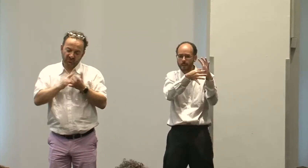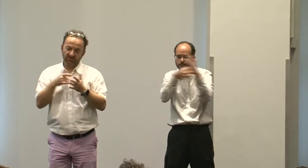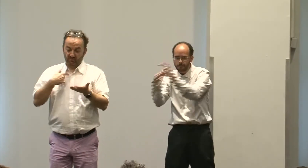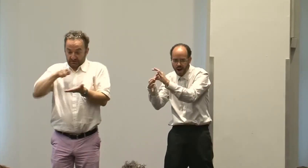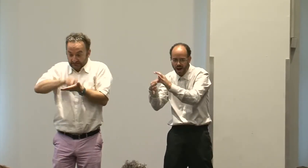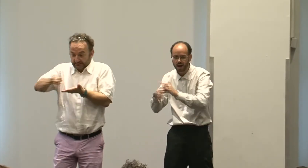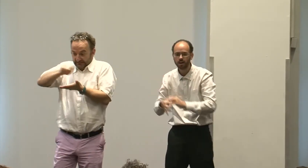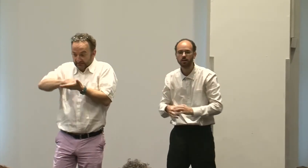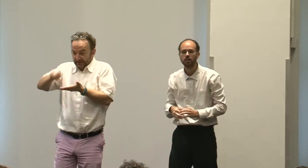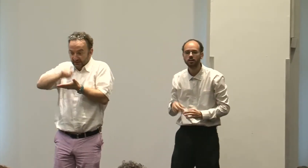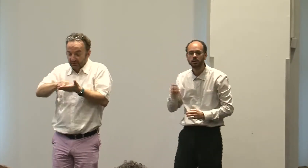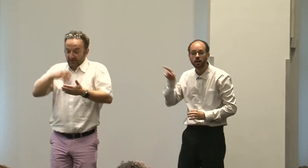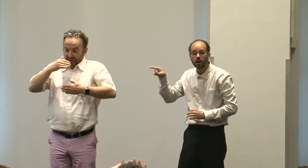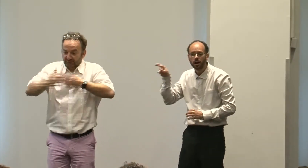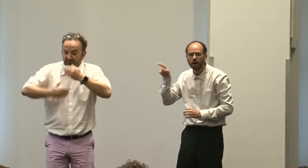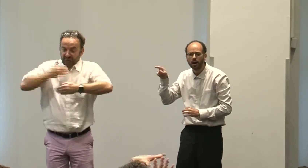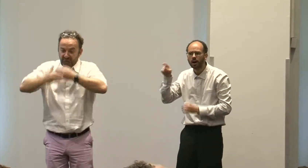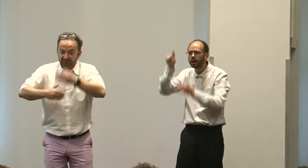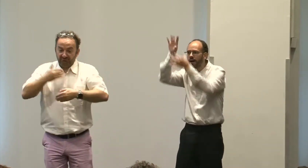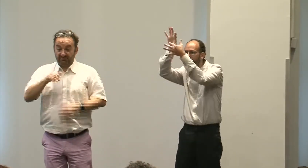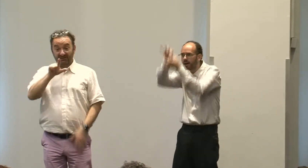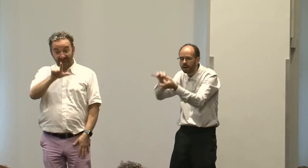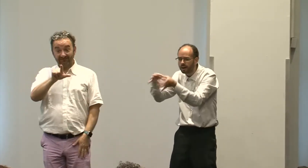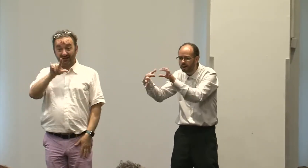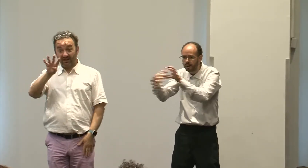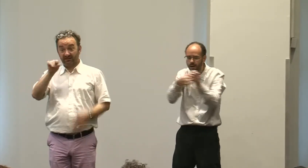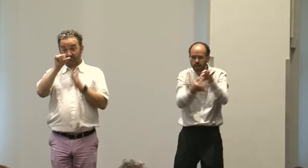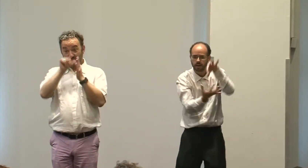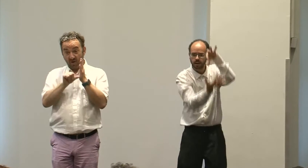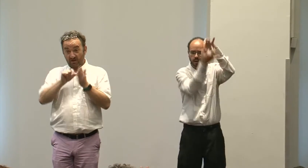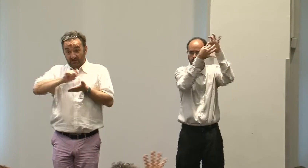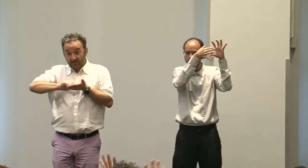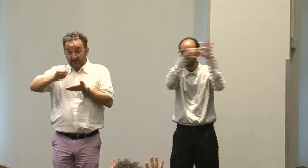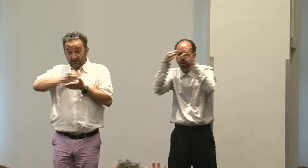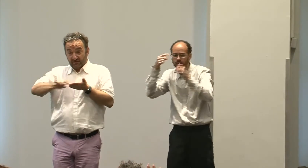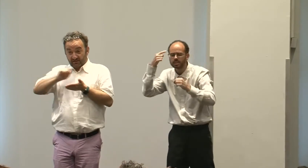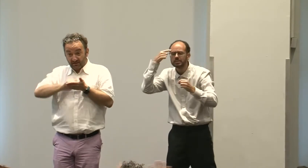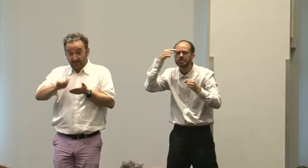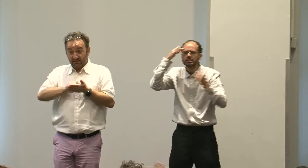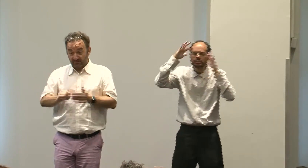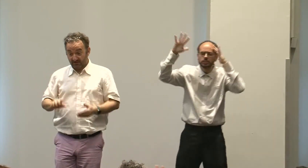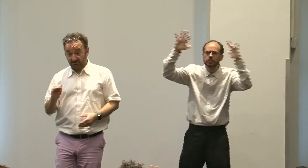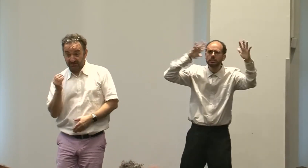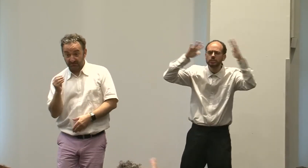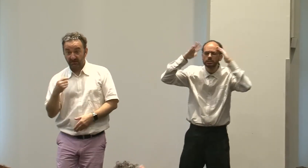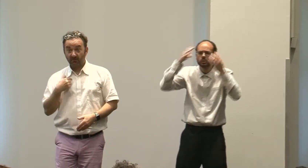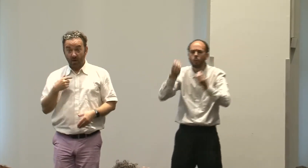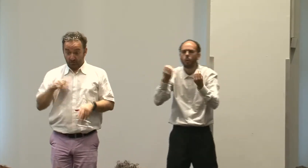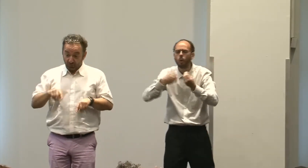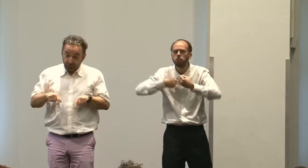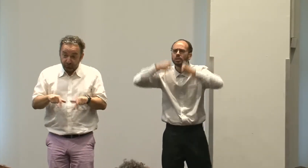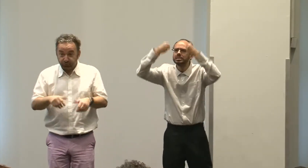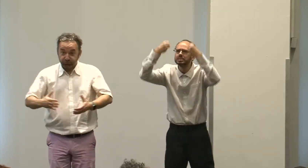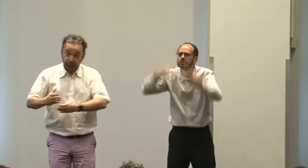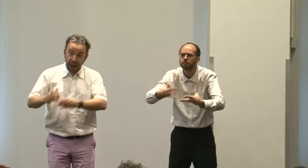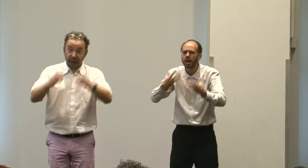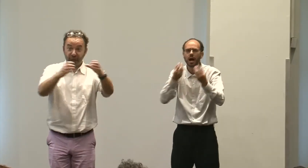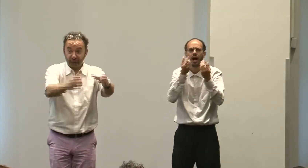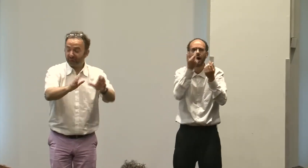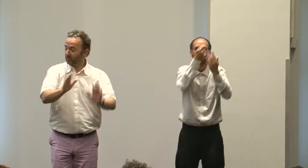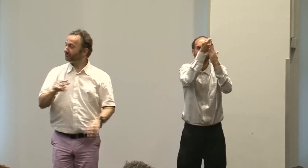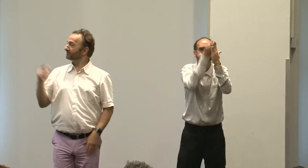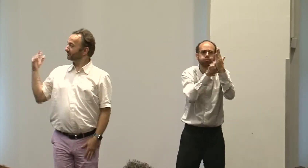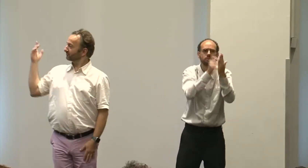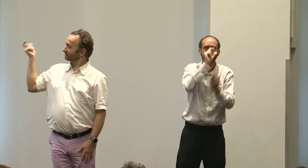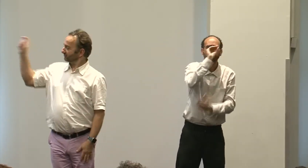Via aquela sequência de imagens, e dela eu aprendia alguns sentidos.